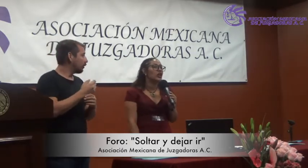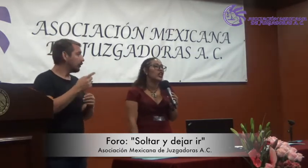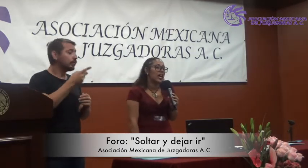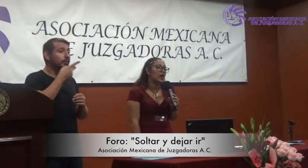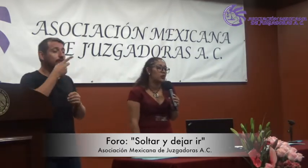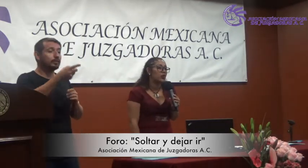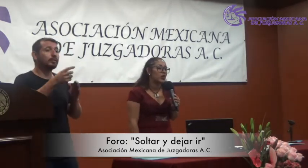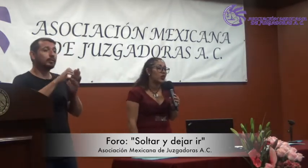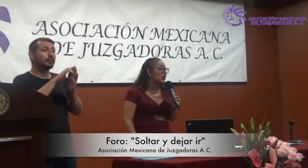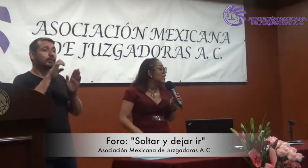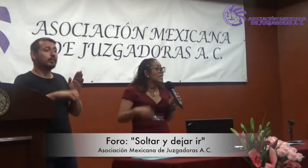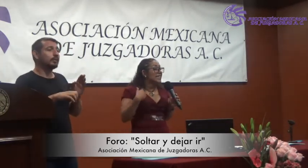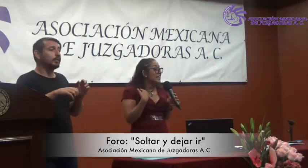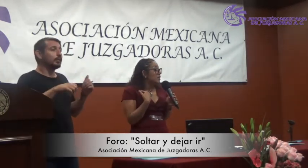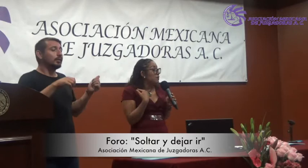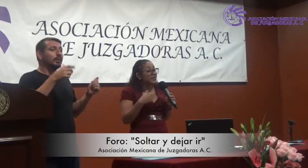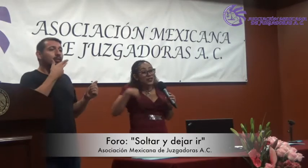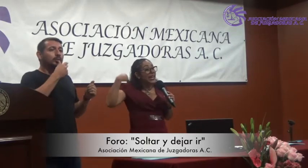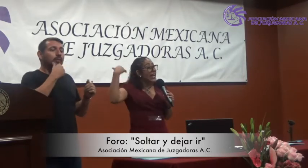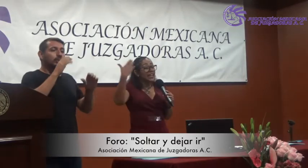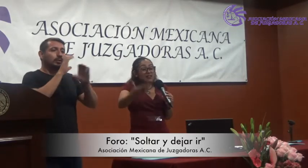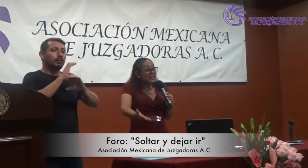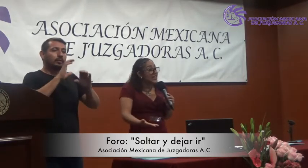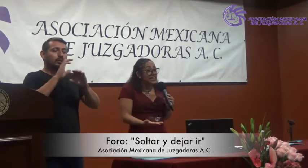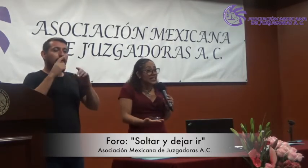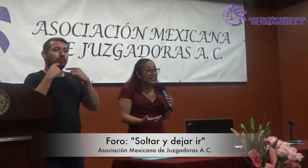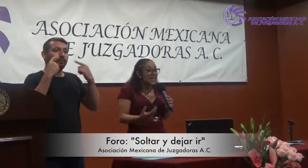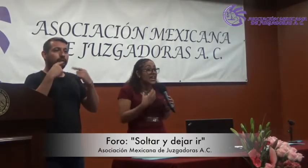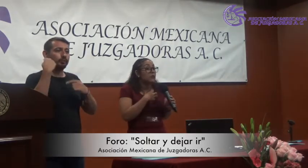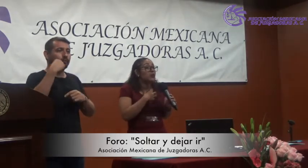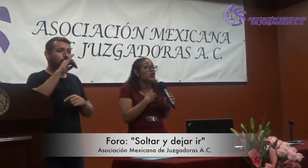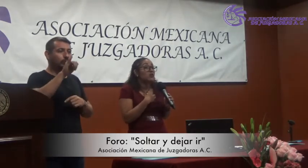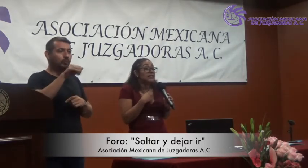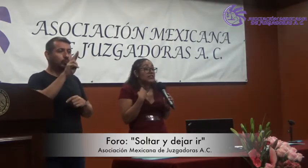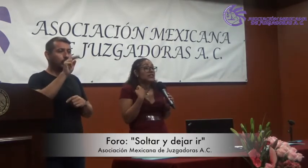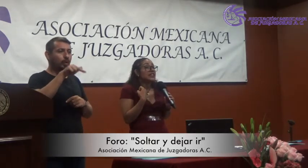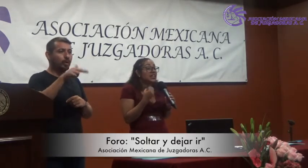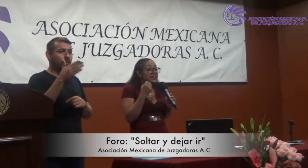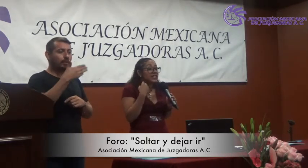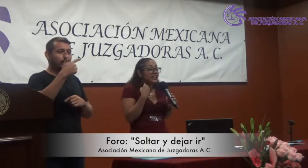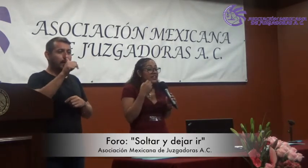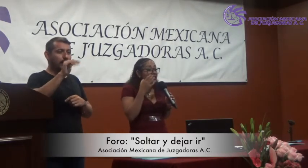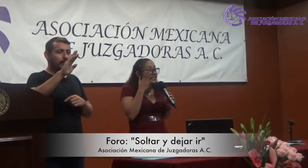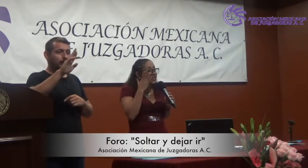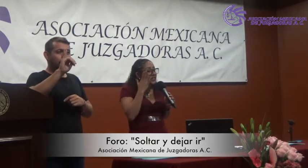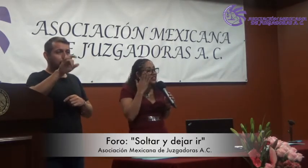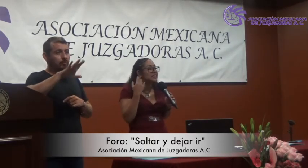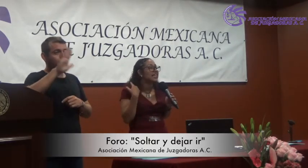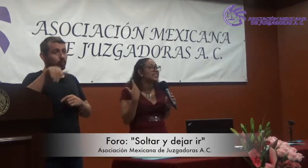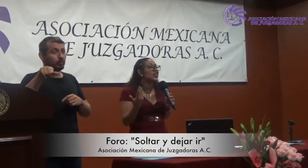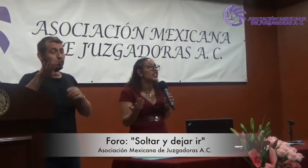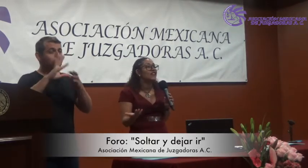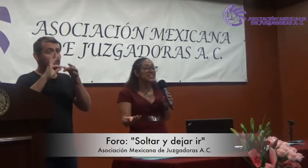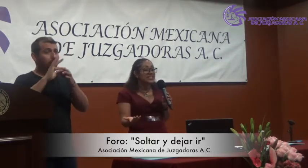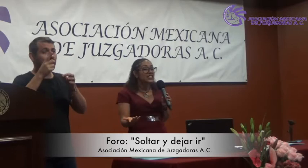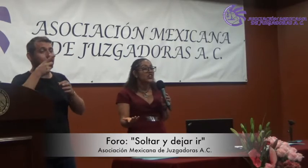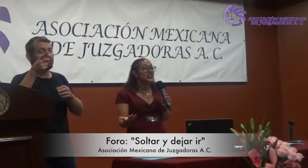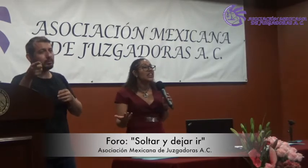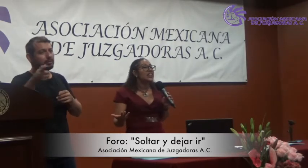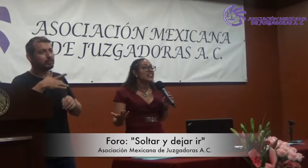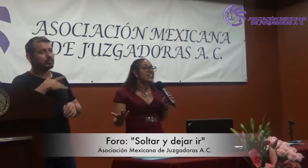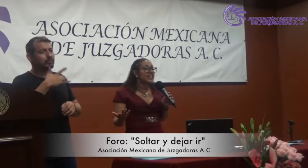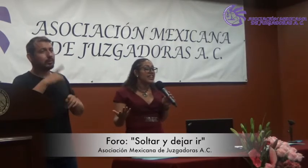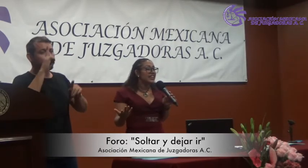triste recuerdo de Acapulco, ¿no? Y esa persona cada vez que regresa a Acapulco va a sentir esa sensación de